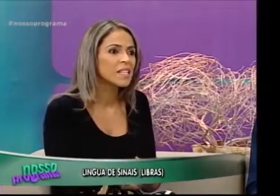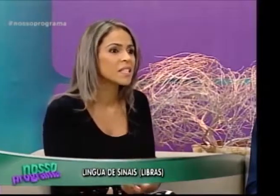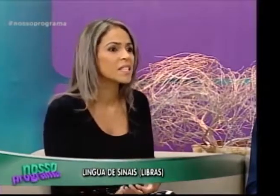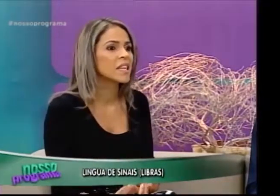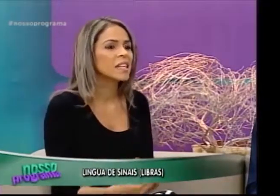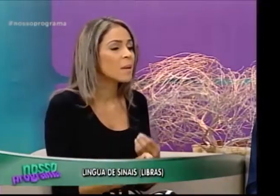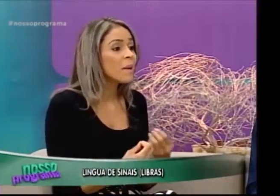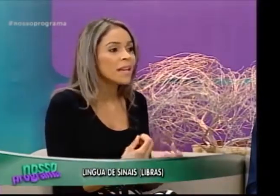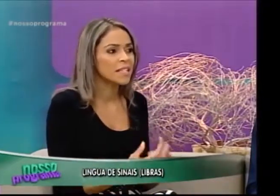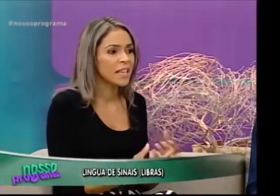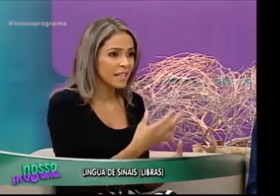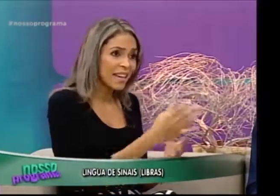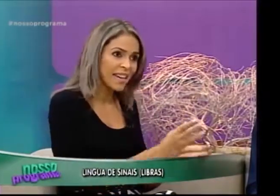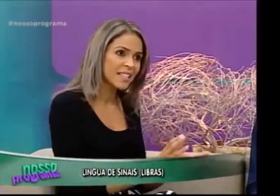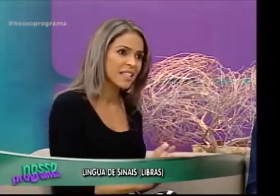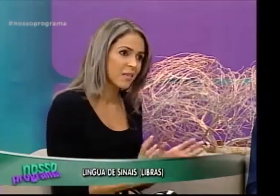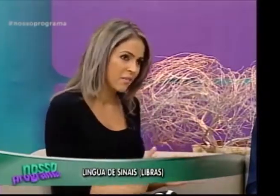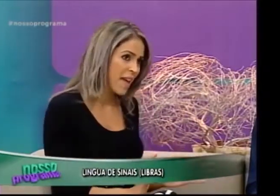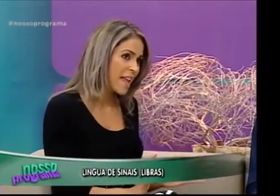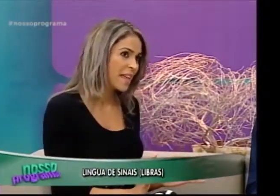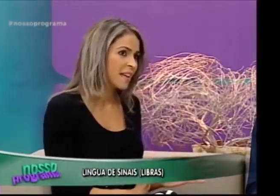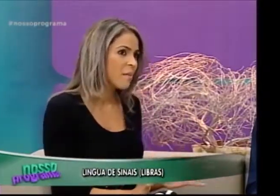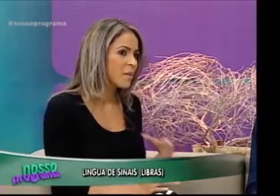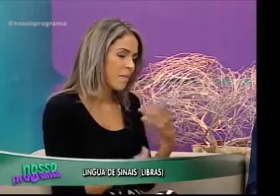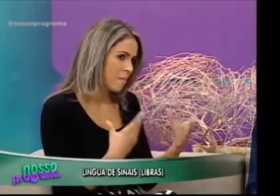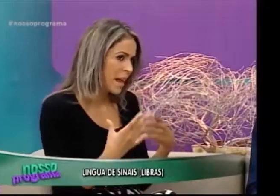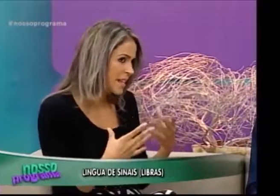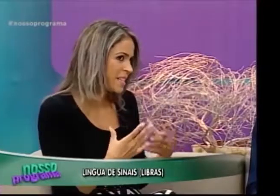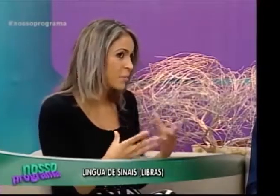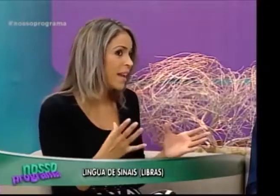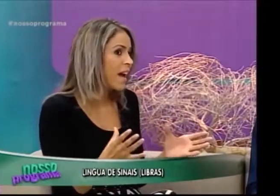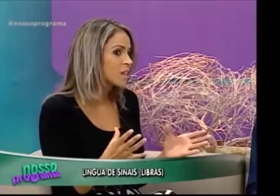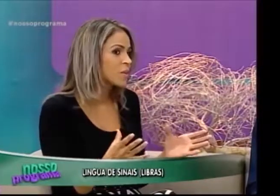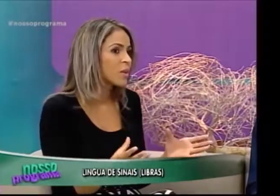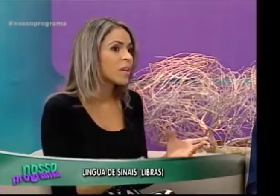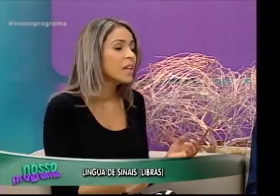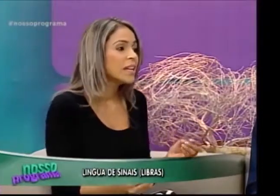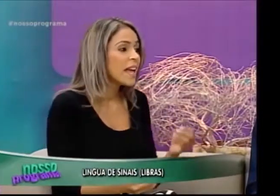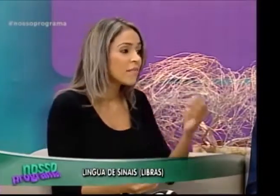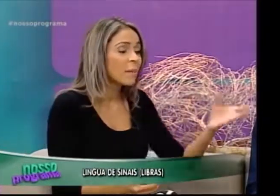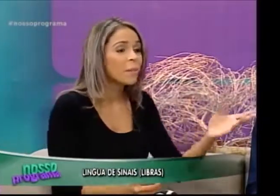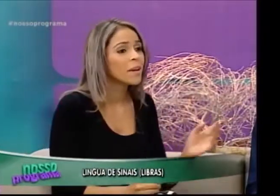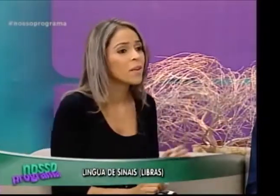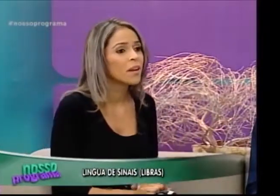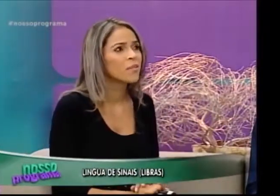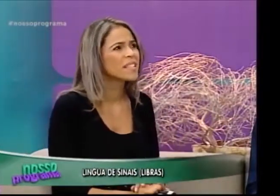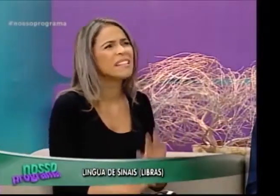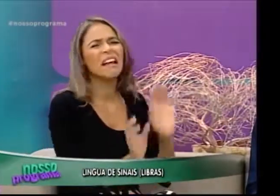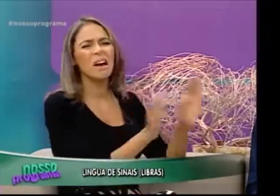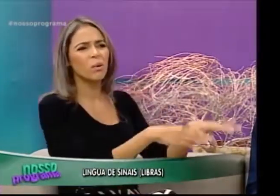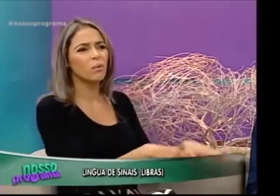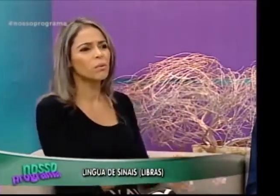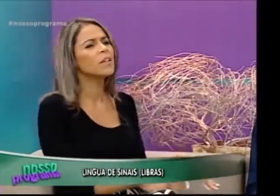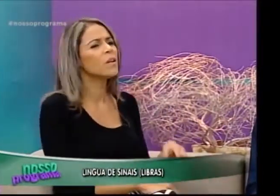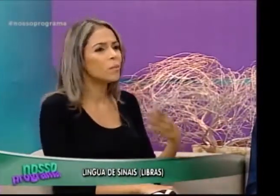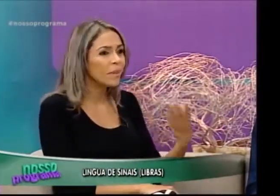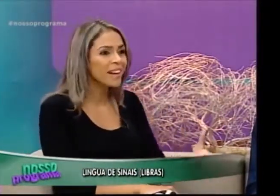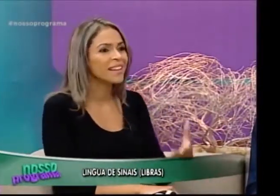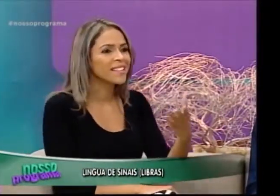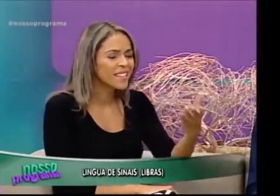crianças. Tem crianças que vêm, né? Porque para eles é um teatro. E aí fala, mamãe, eu quero fazer. Não, mãe,